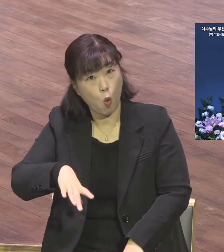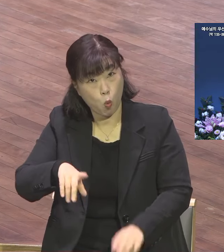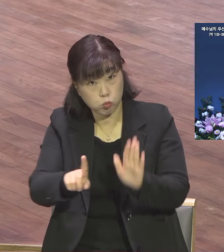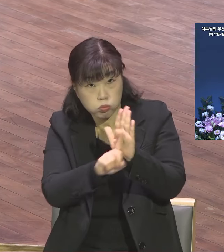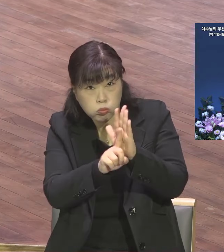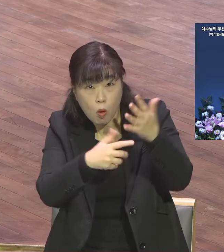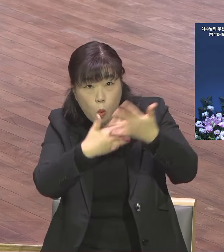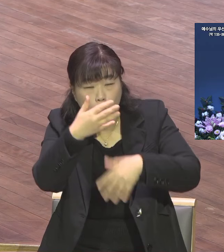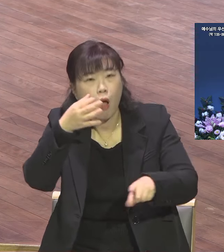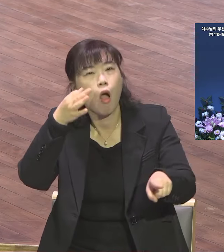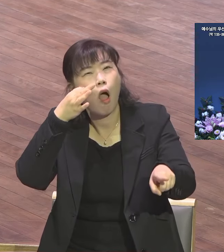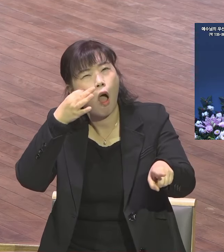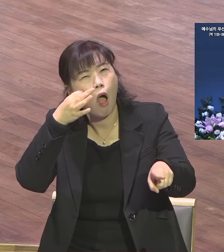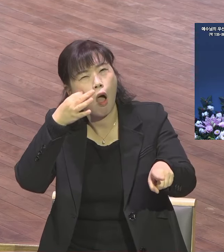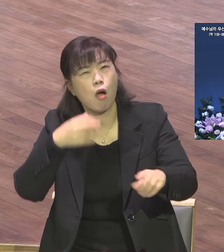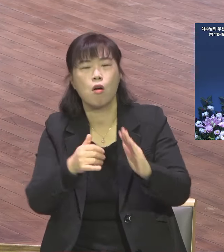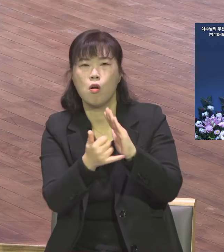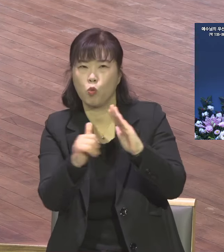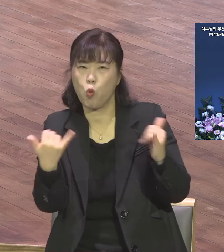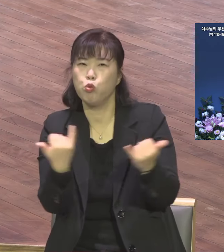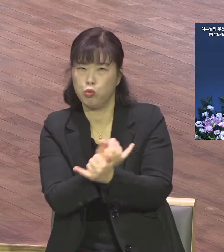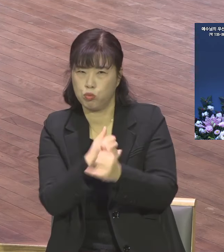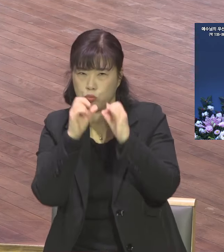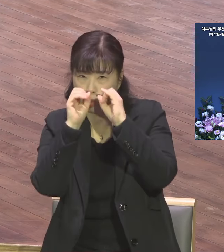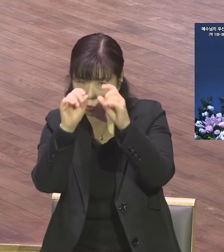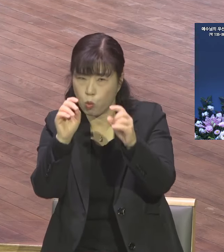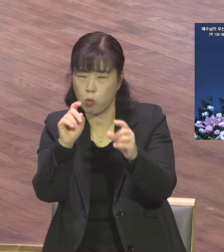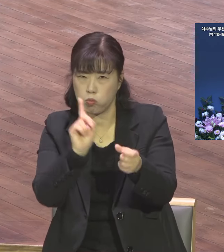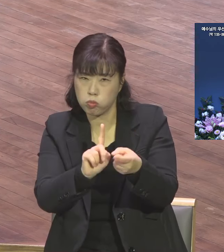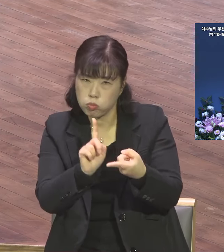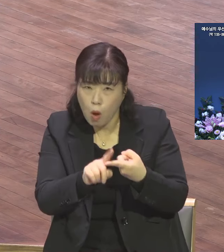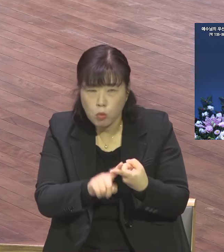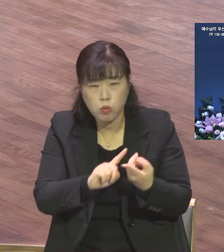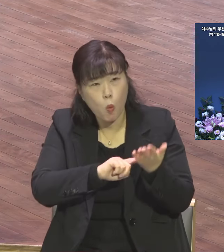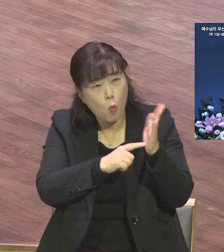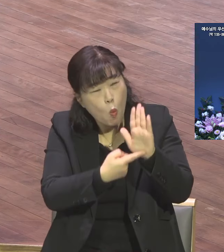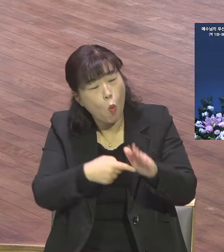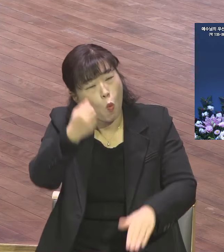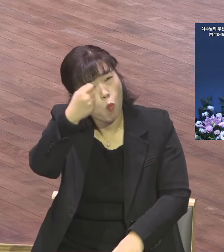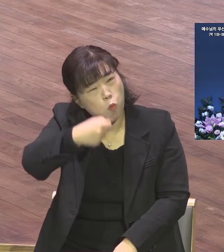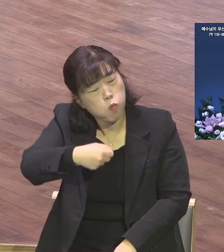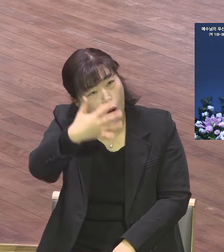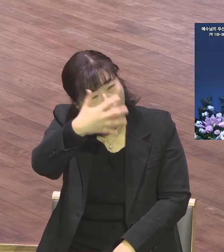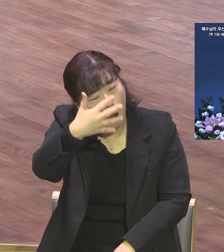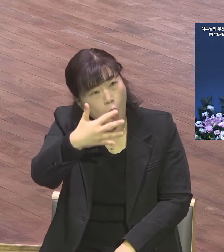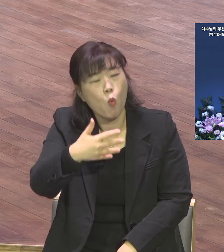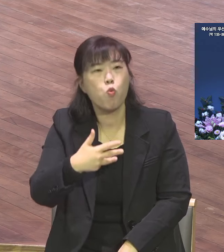이야 참 그 아이디어 좋다. 저 모르는 게 너무 많아요.